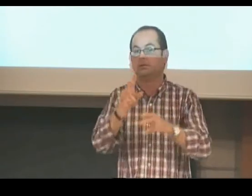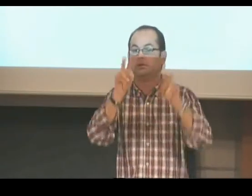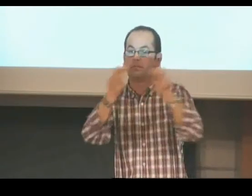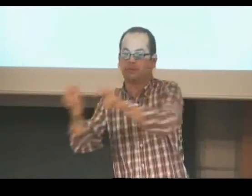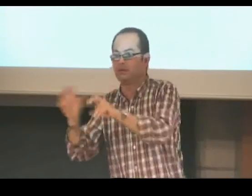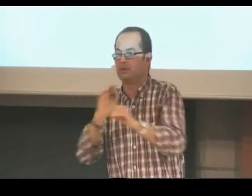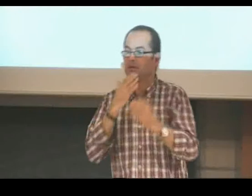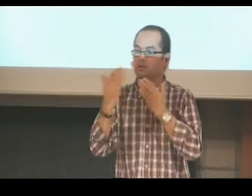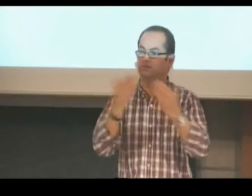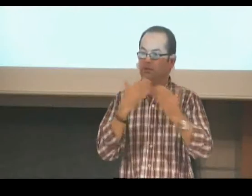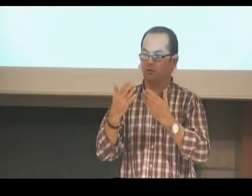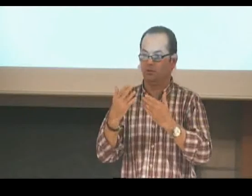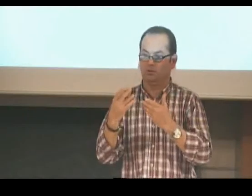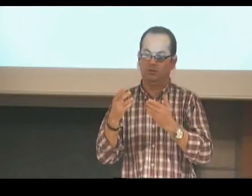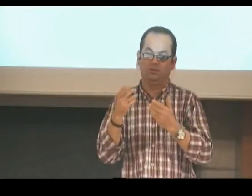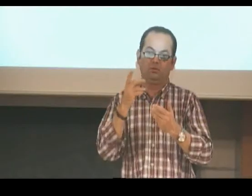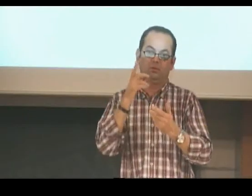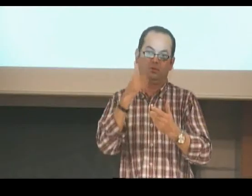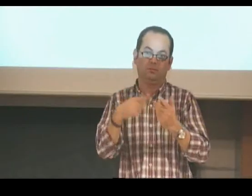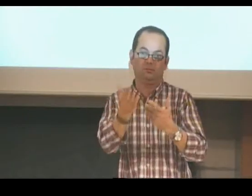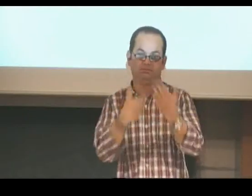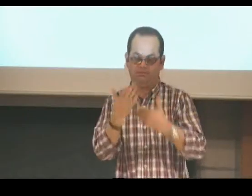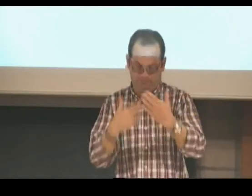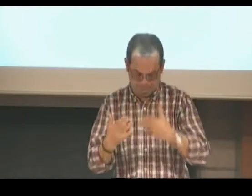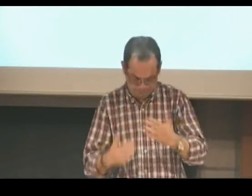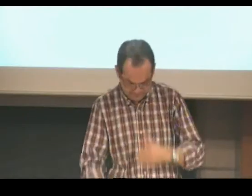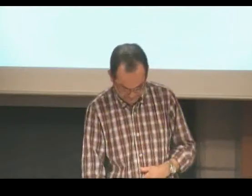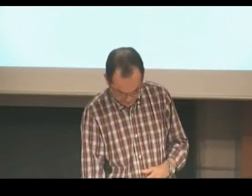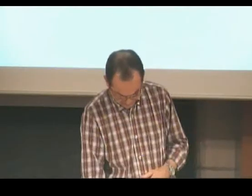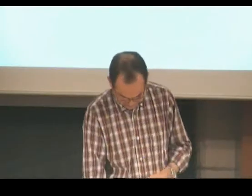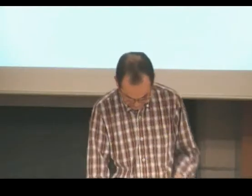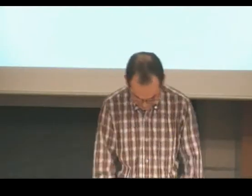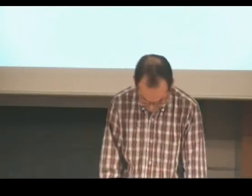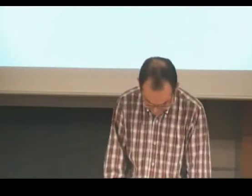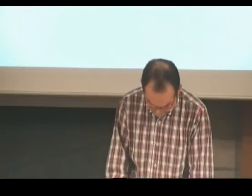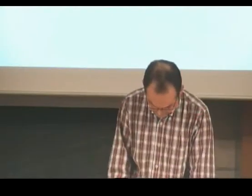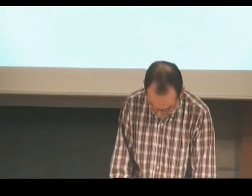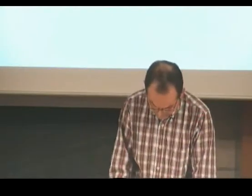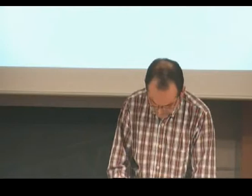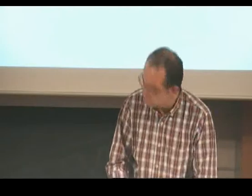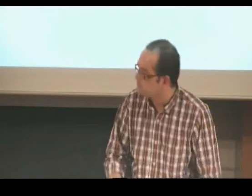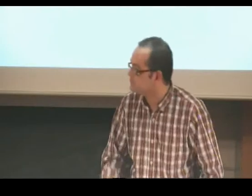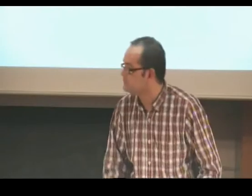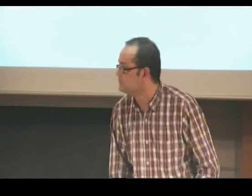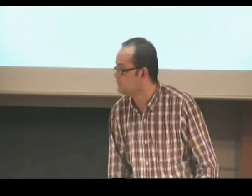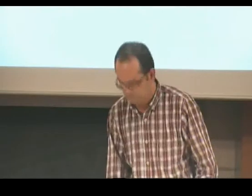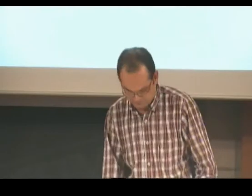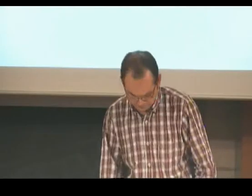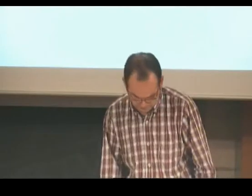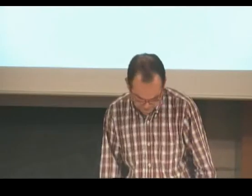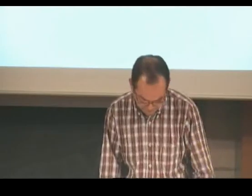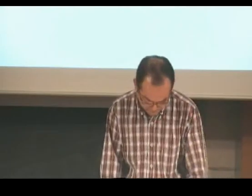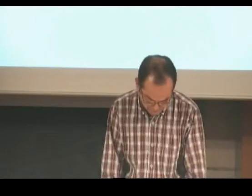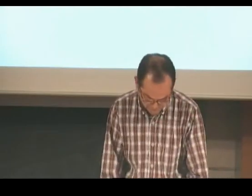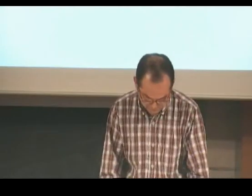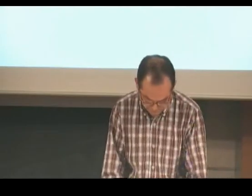persones sordes. Nosaltres treballarem a través d'entrevistes i materials de licitació, tal com he comentat, per extreure la